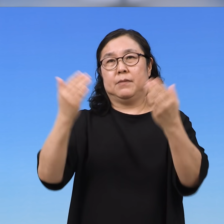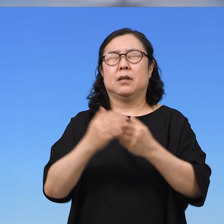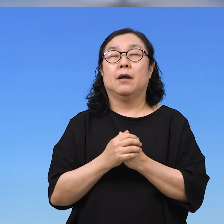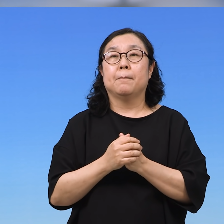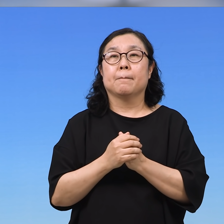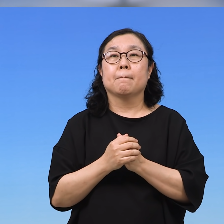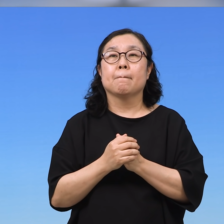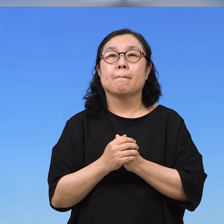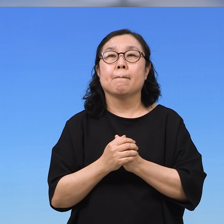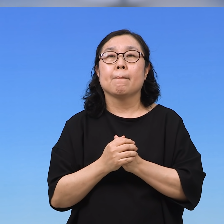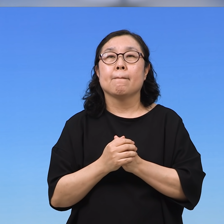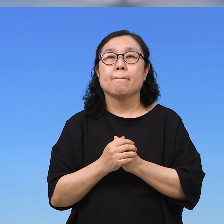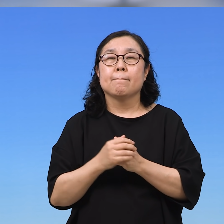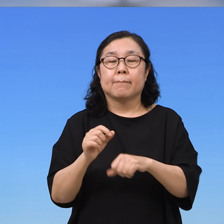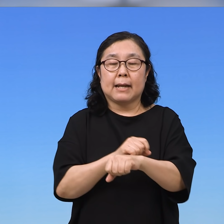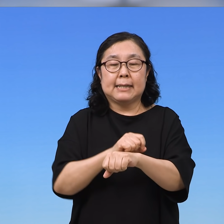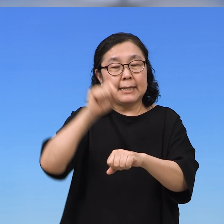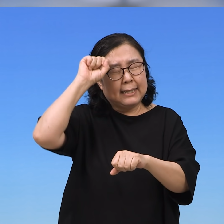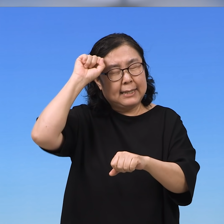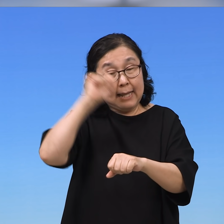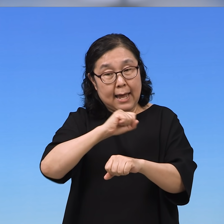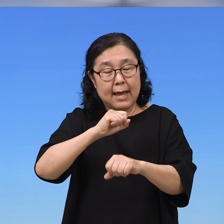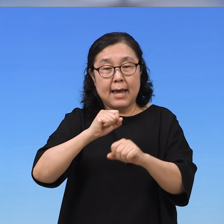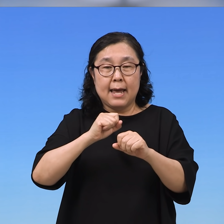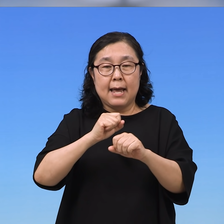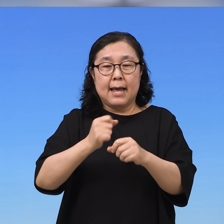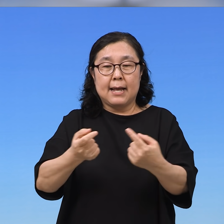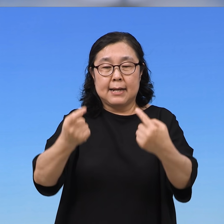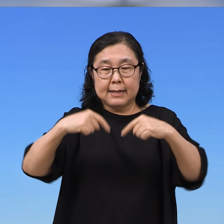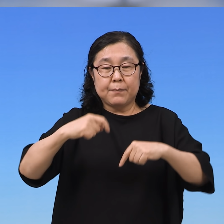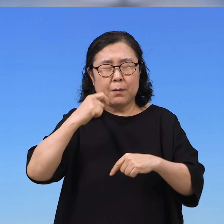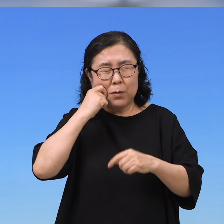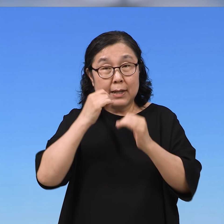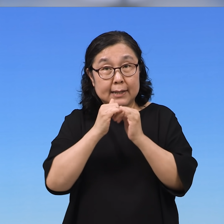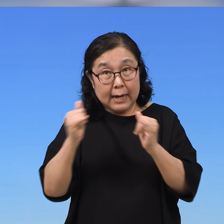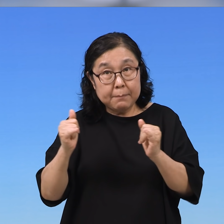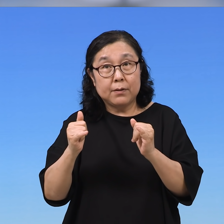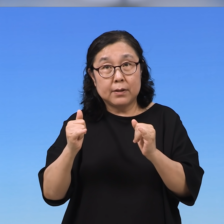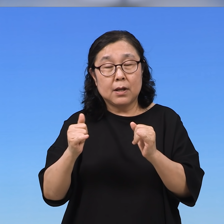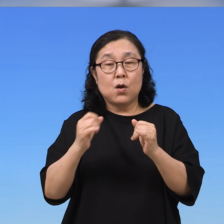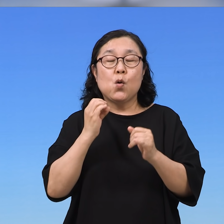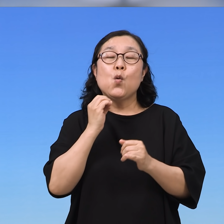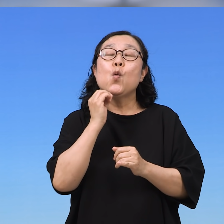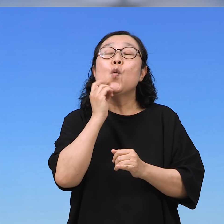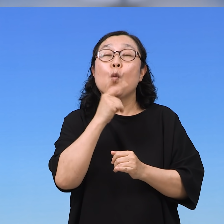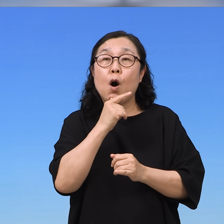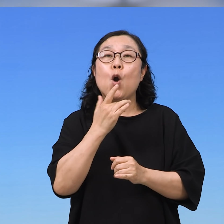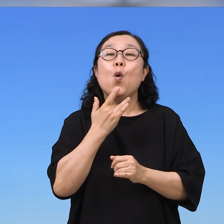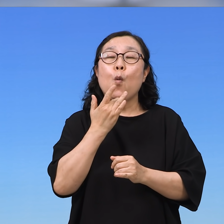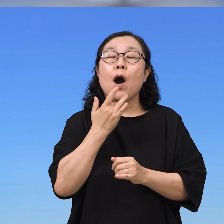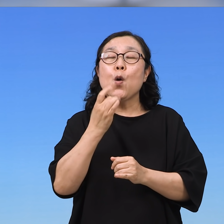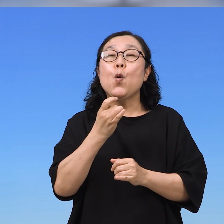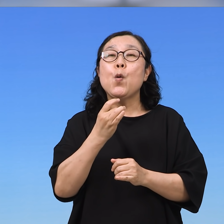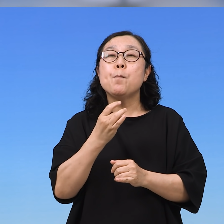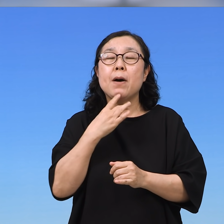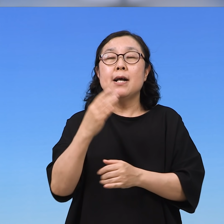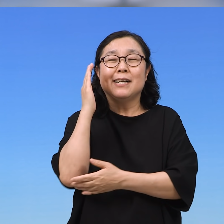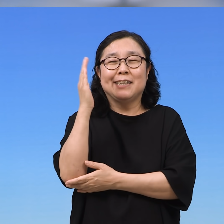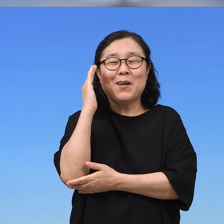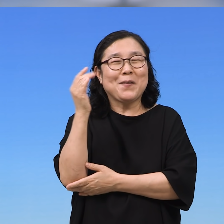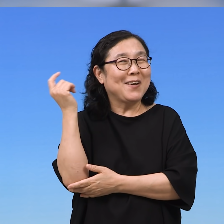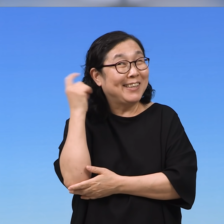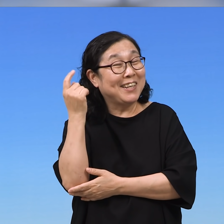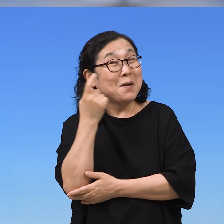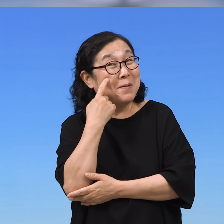모릅니다. 이번 특세 참석 안 한 분은요, 다 안 들어도 돼요. 월요일 거, 화요일 거만 들어보시면